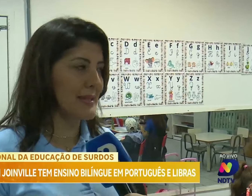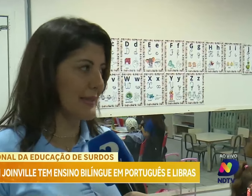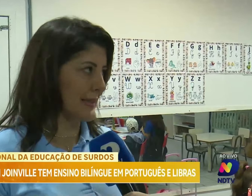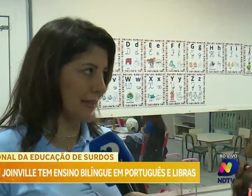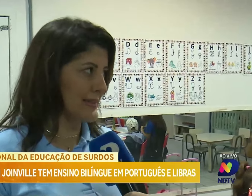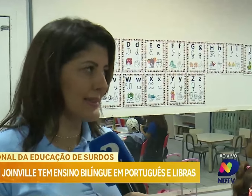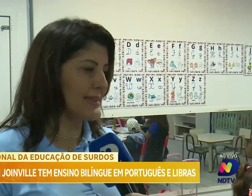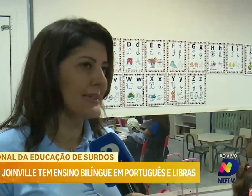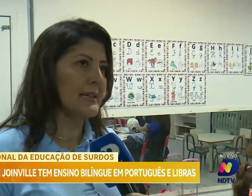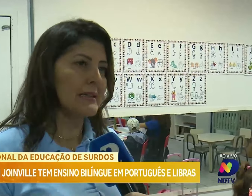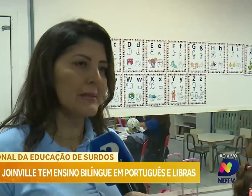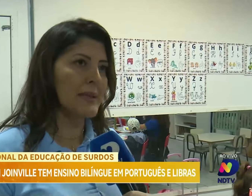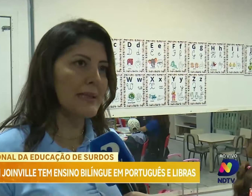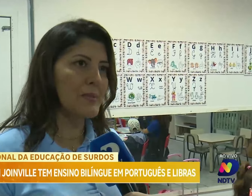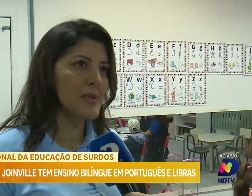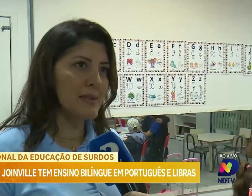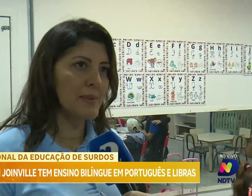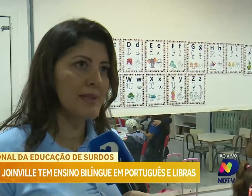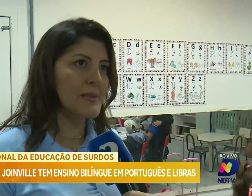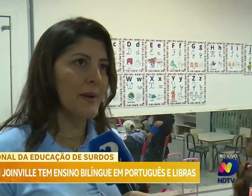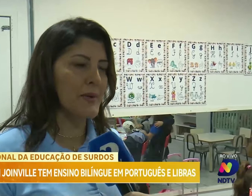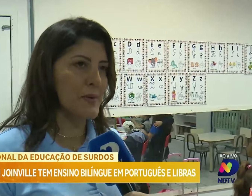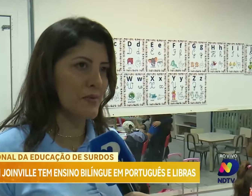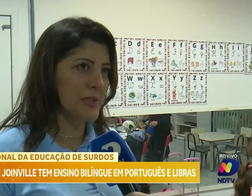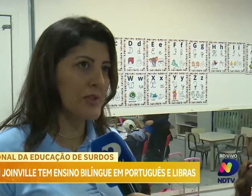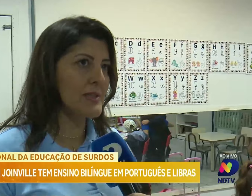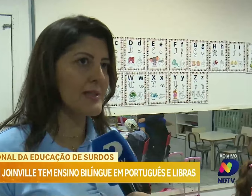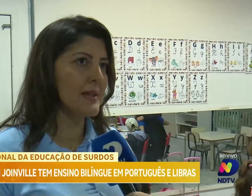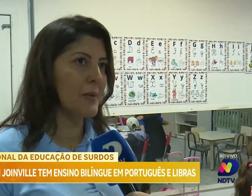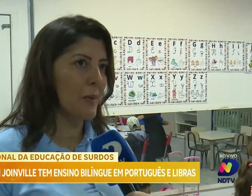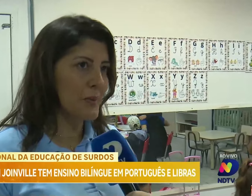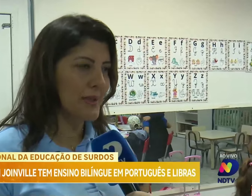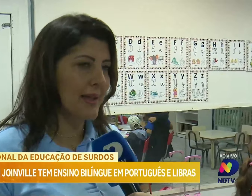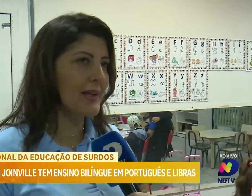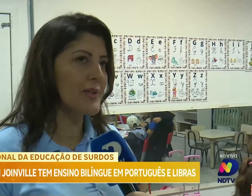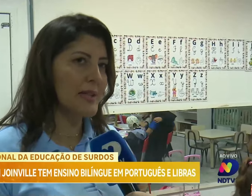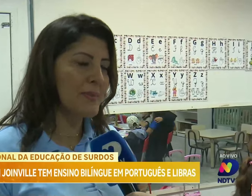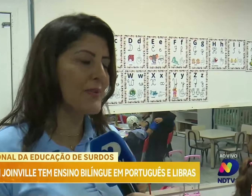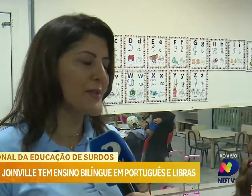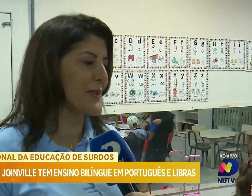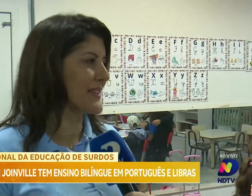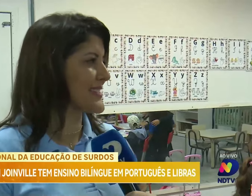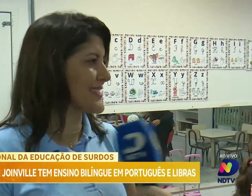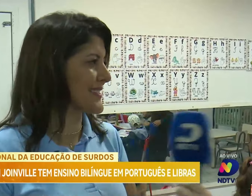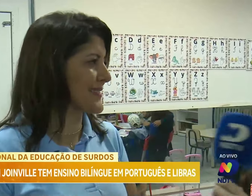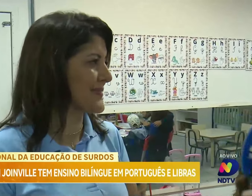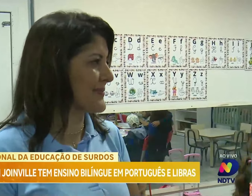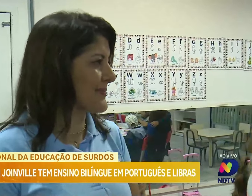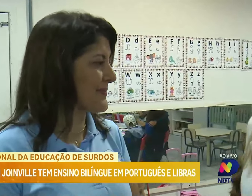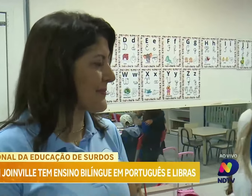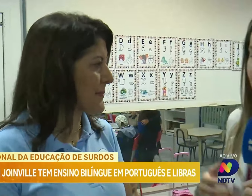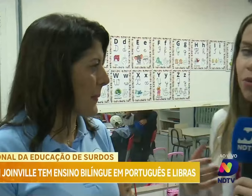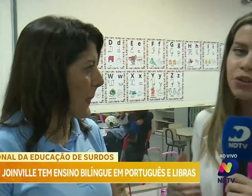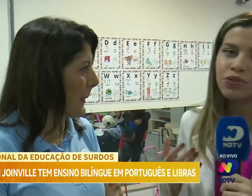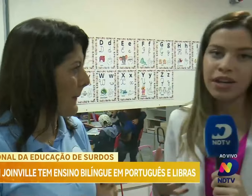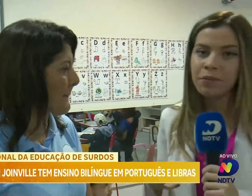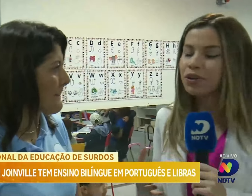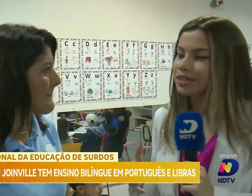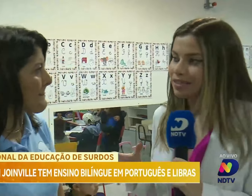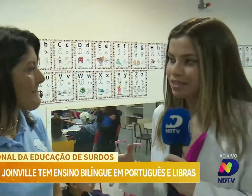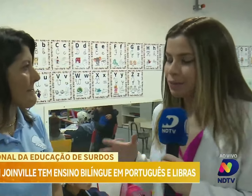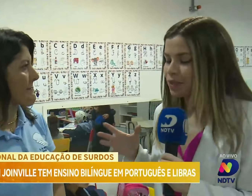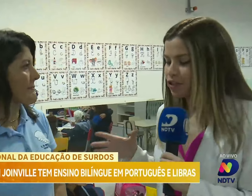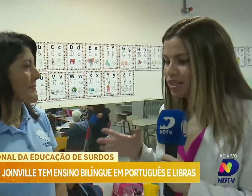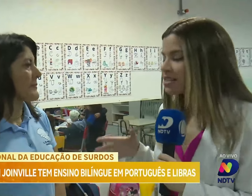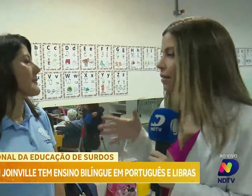contempladas 30 crianças. Também temos libras para os ouvintes, comunidade e professores. Diretora, e como que tu